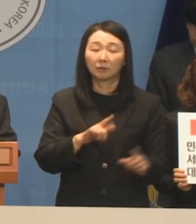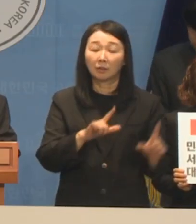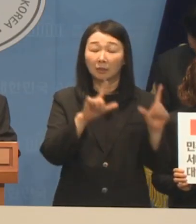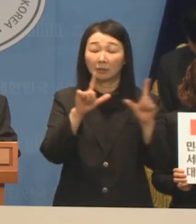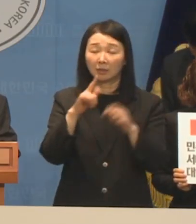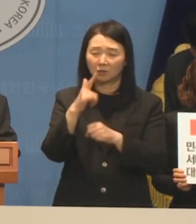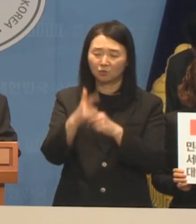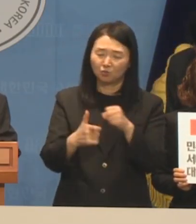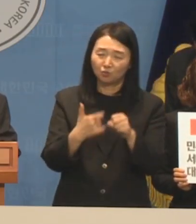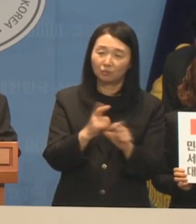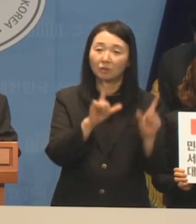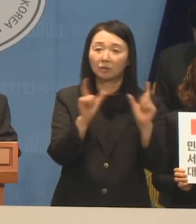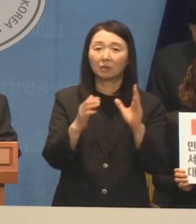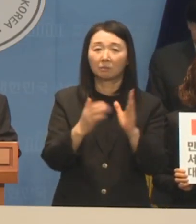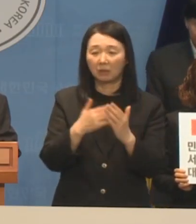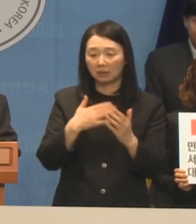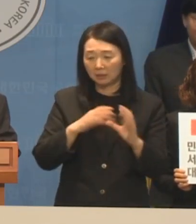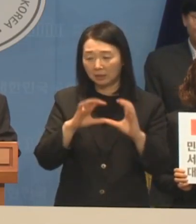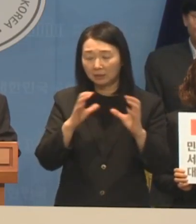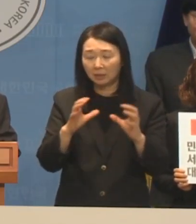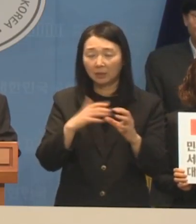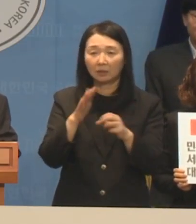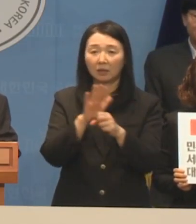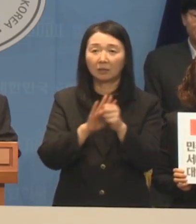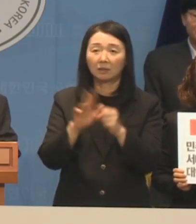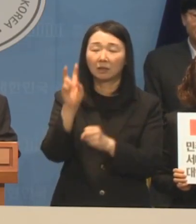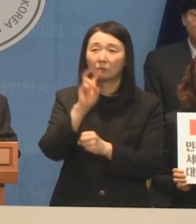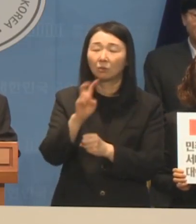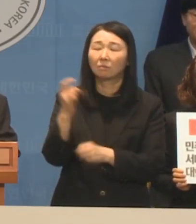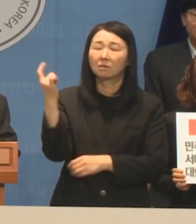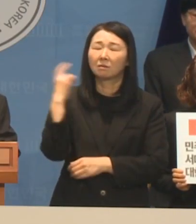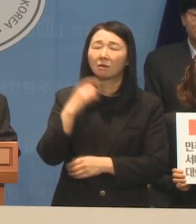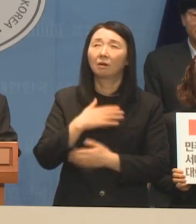조국, 애국가만 울려도 가슴 뭉클한